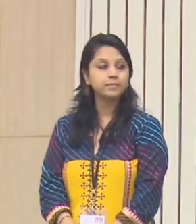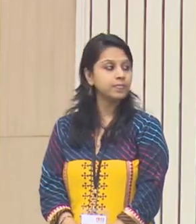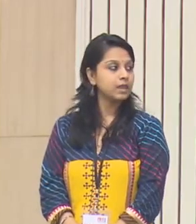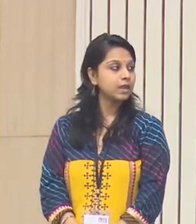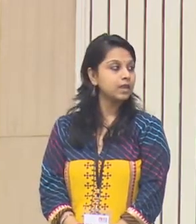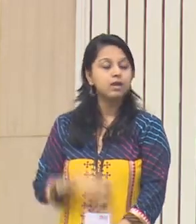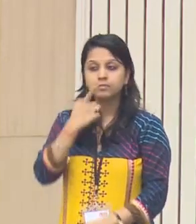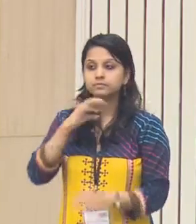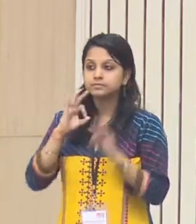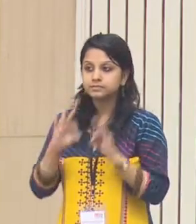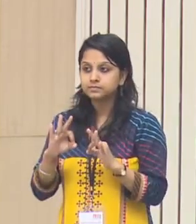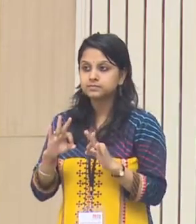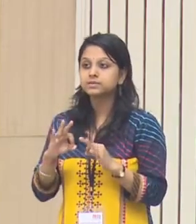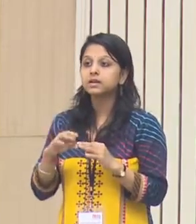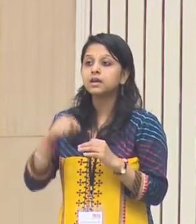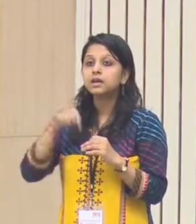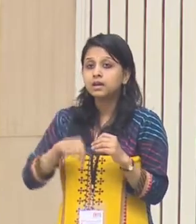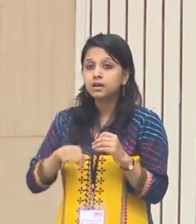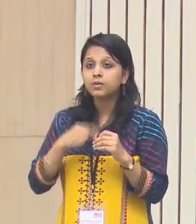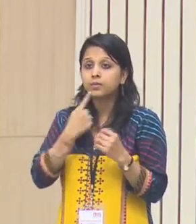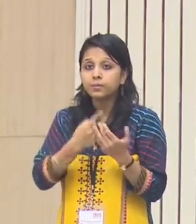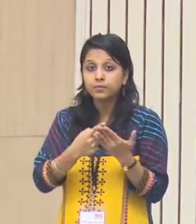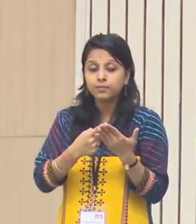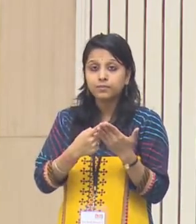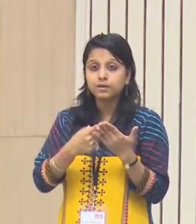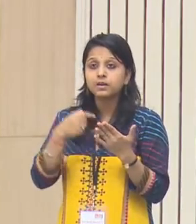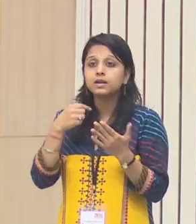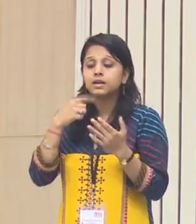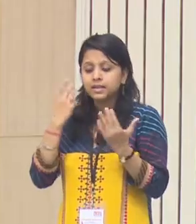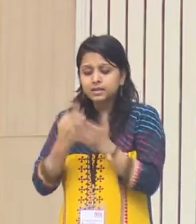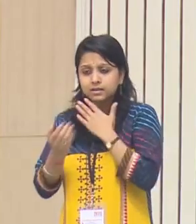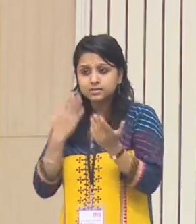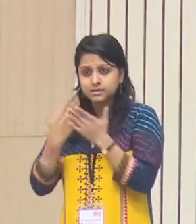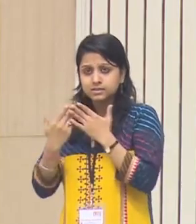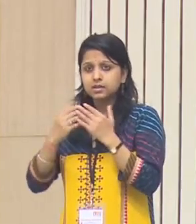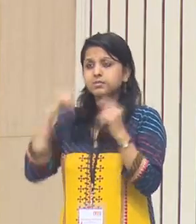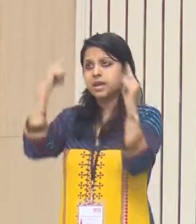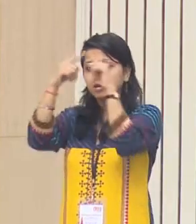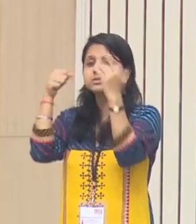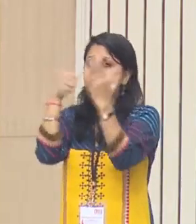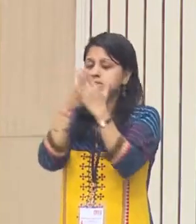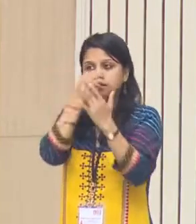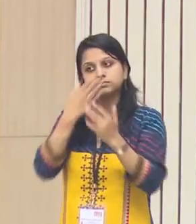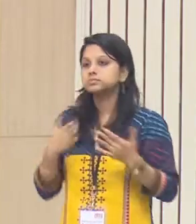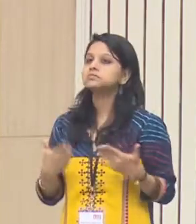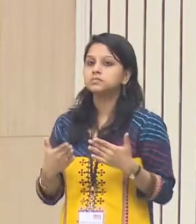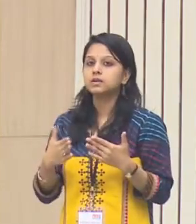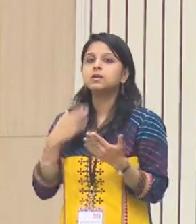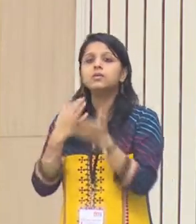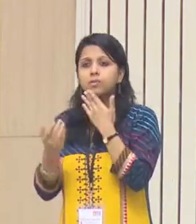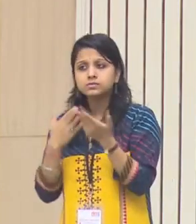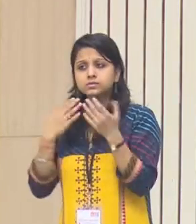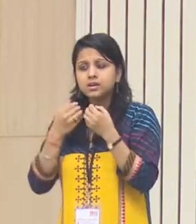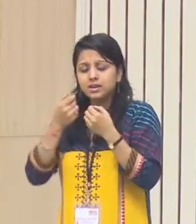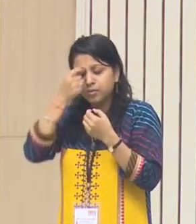बहुत ही सुंदर। हकीकत तो ये है कि किसी भी मकाम पर पहुंचना आसान नहीं होता, बहुत